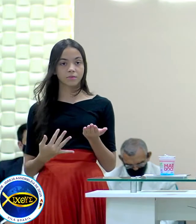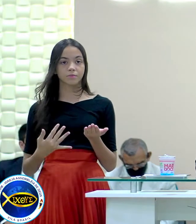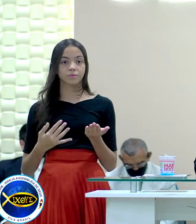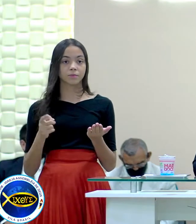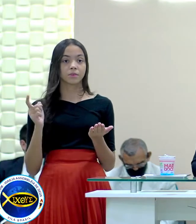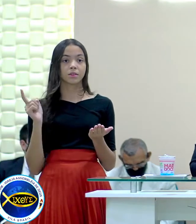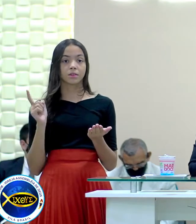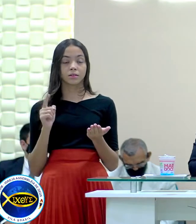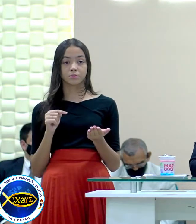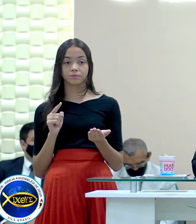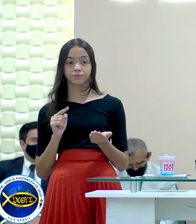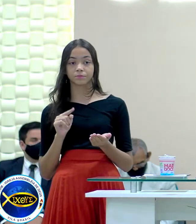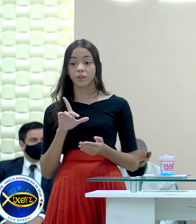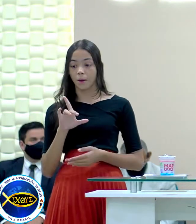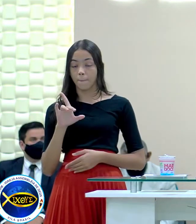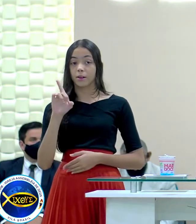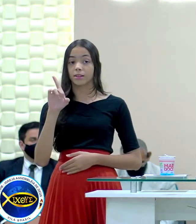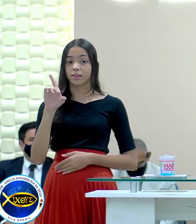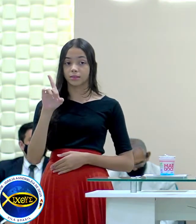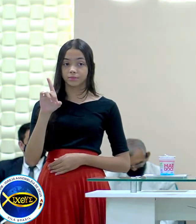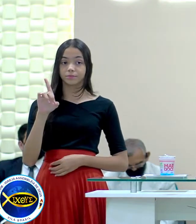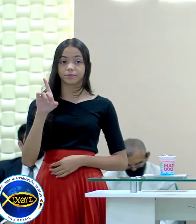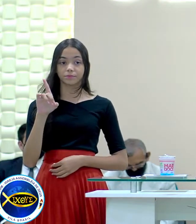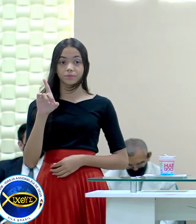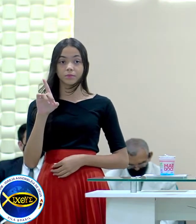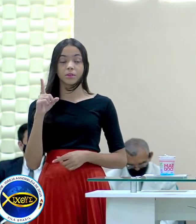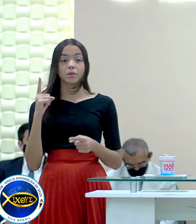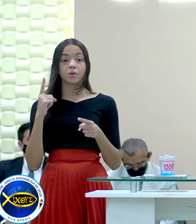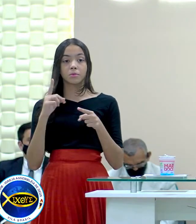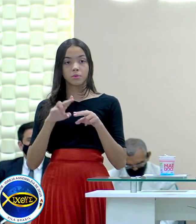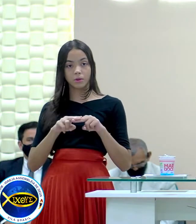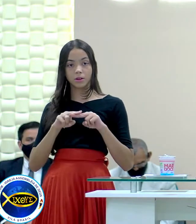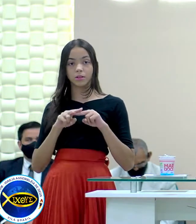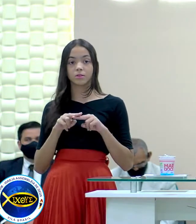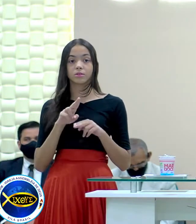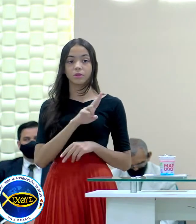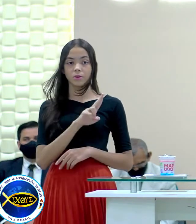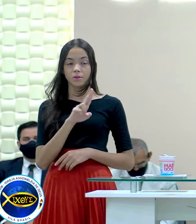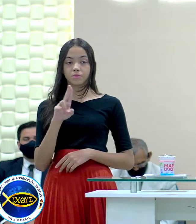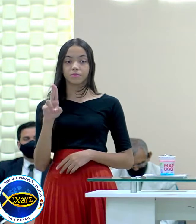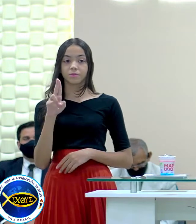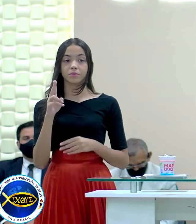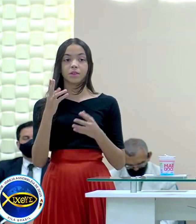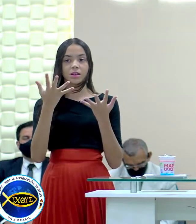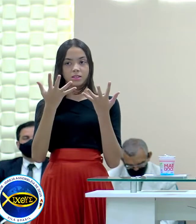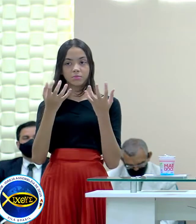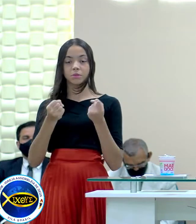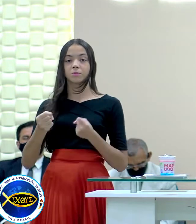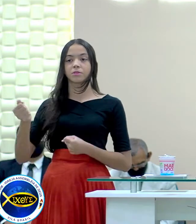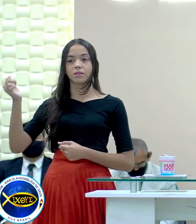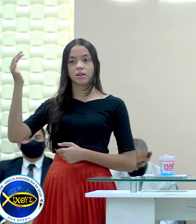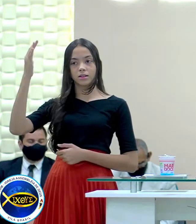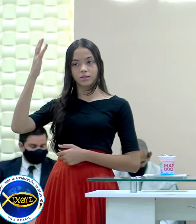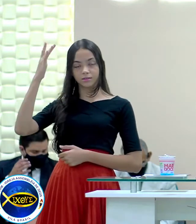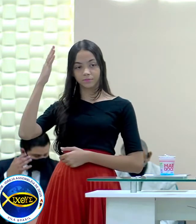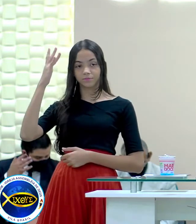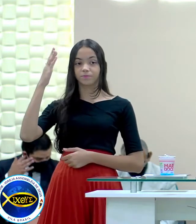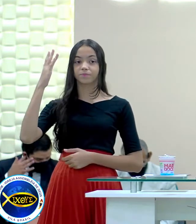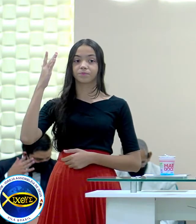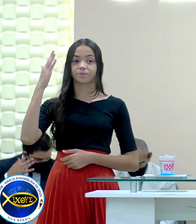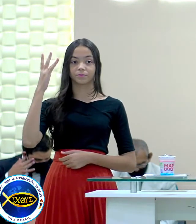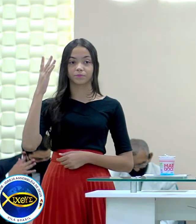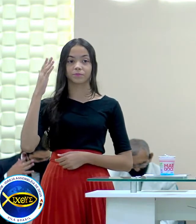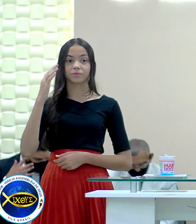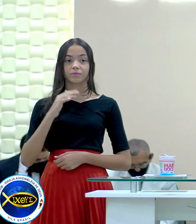dele e por causa do seu nome, recebemos graça e apostolado para